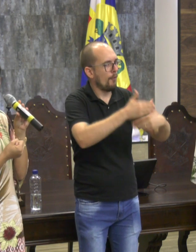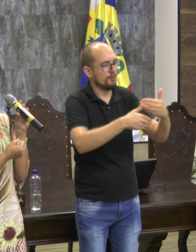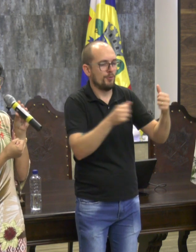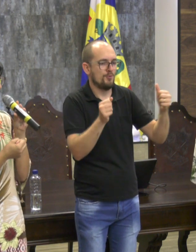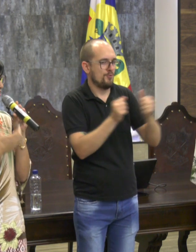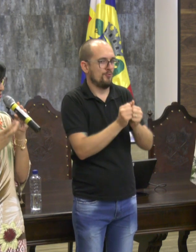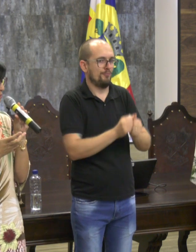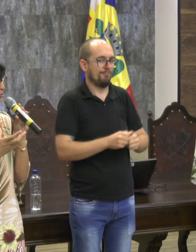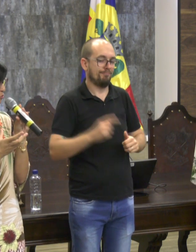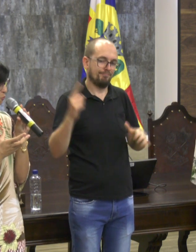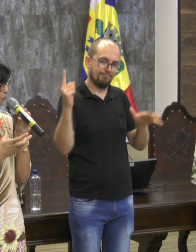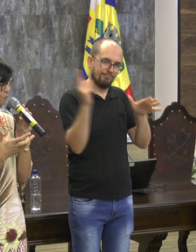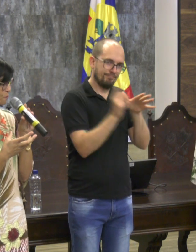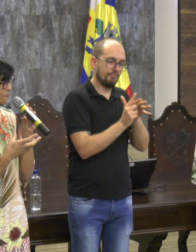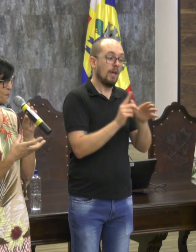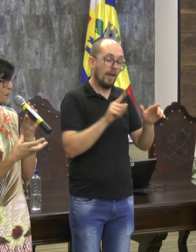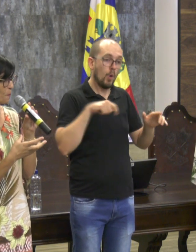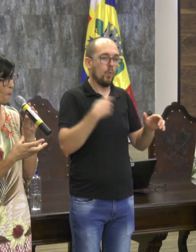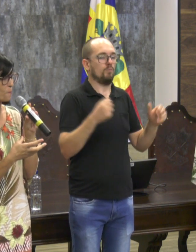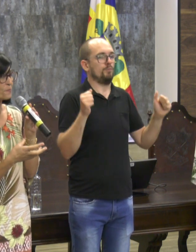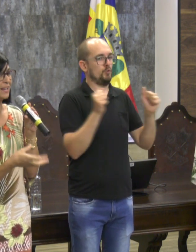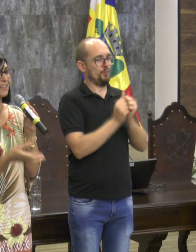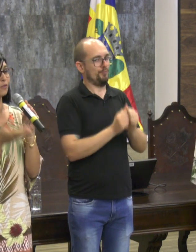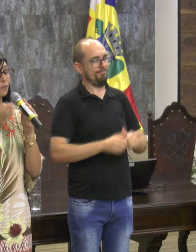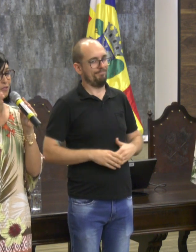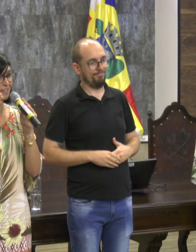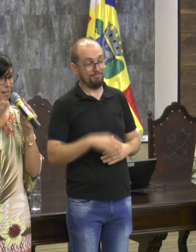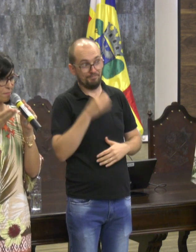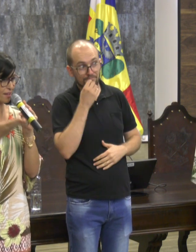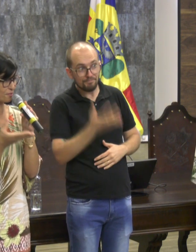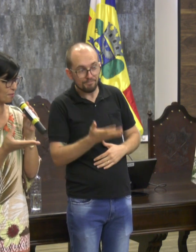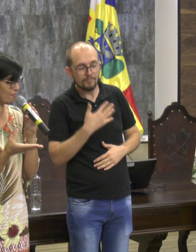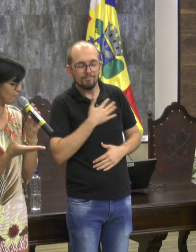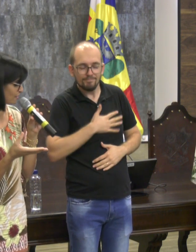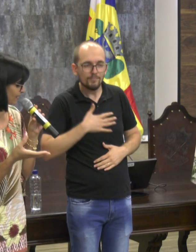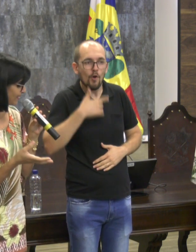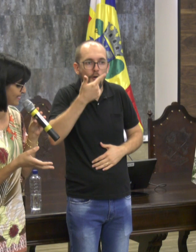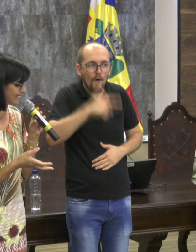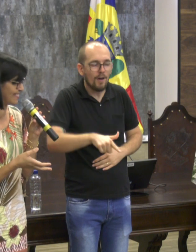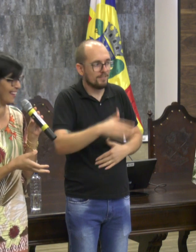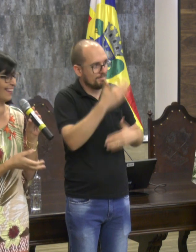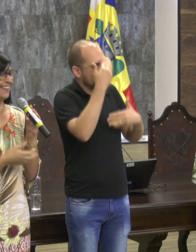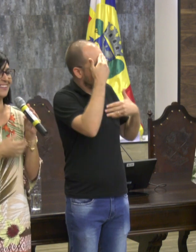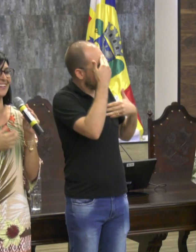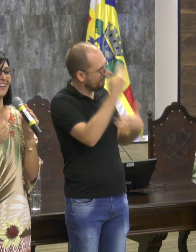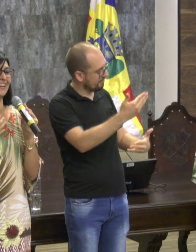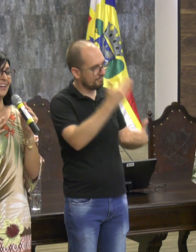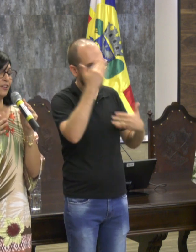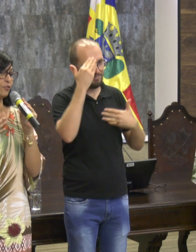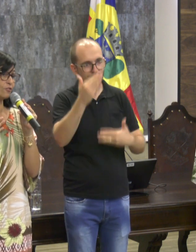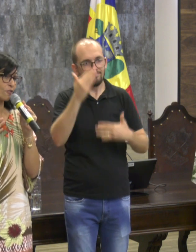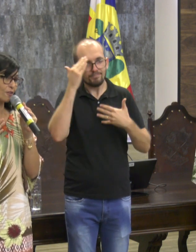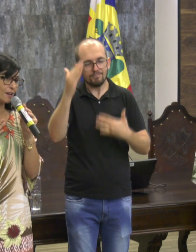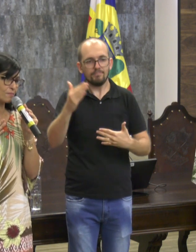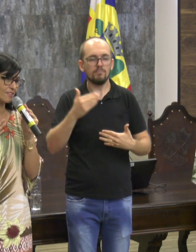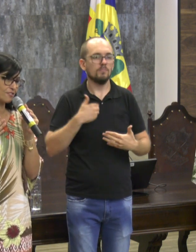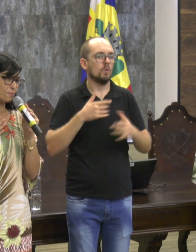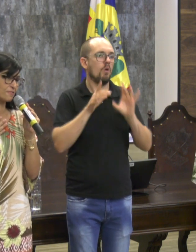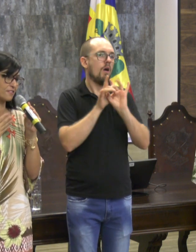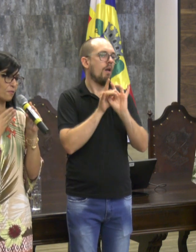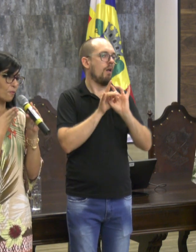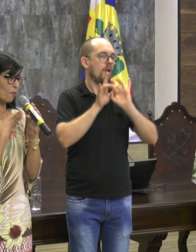essa criança, e nós vamos juntos, tá bom? Então, gostaria mais uma vez de agradecer, né? Nos